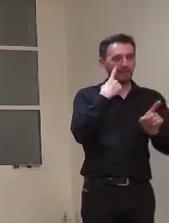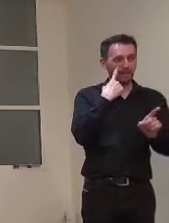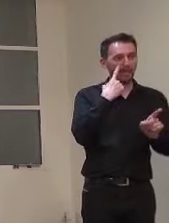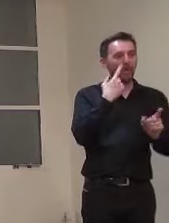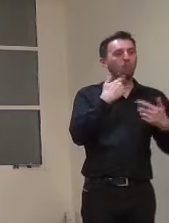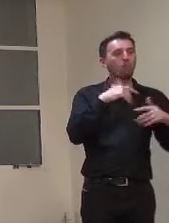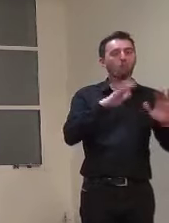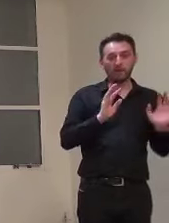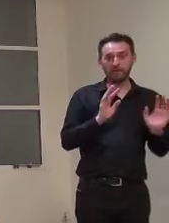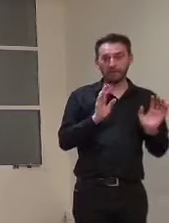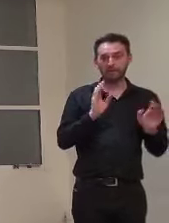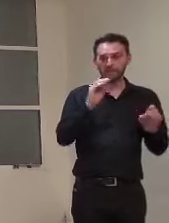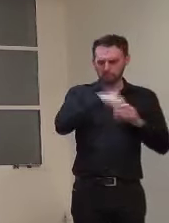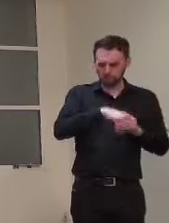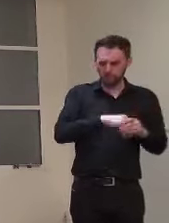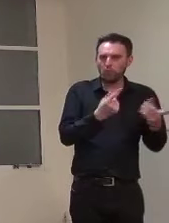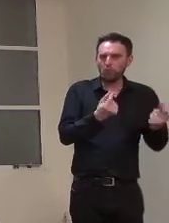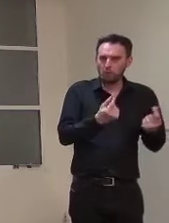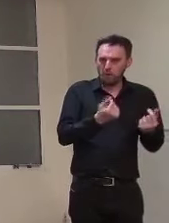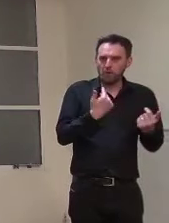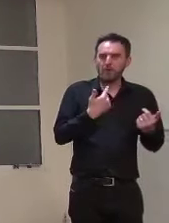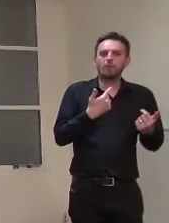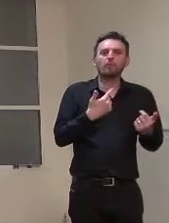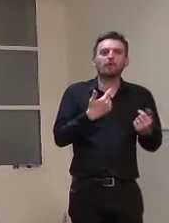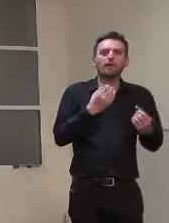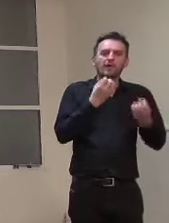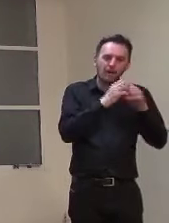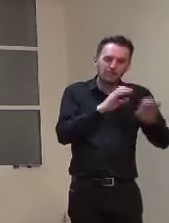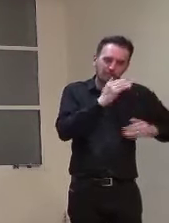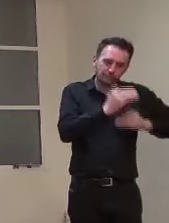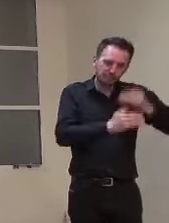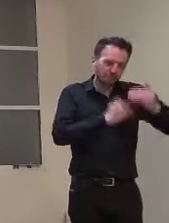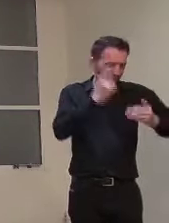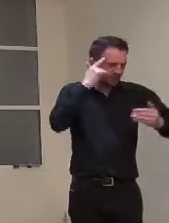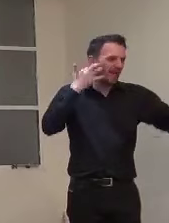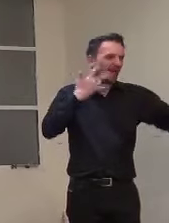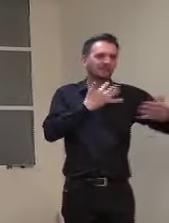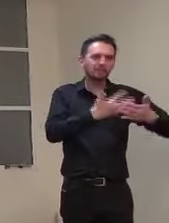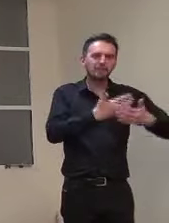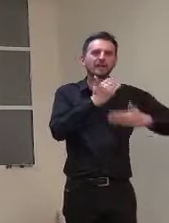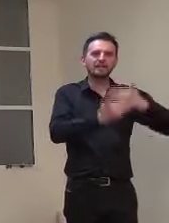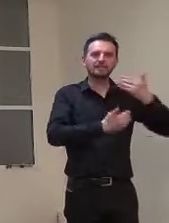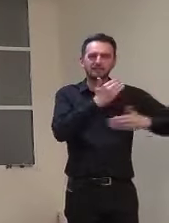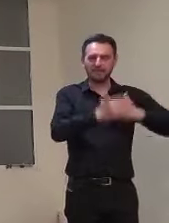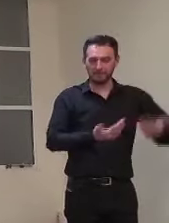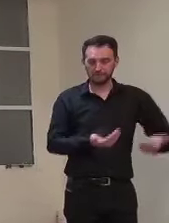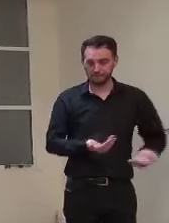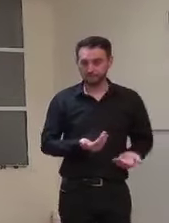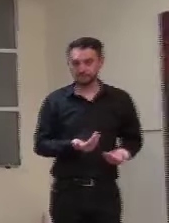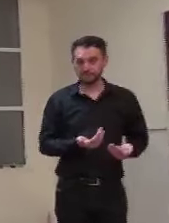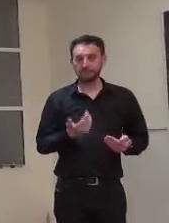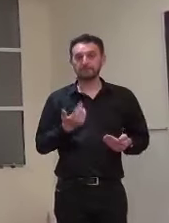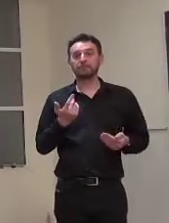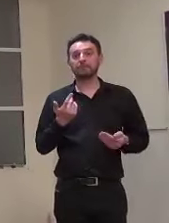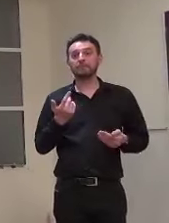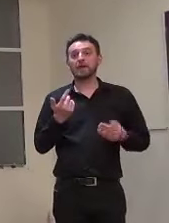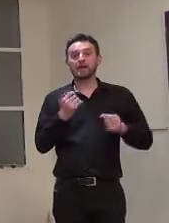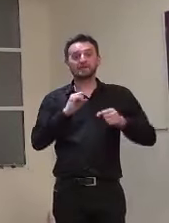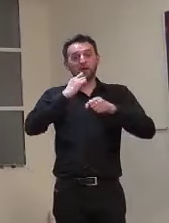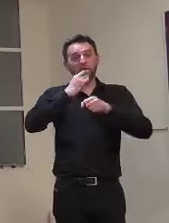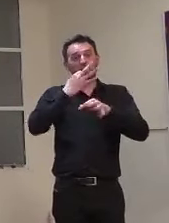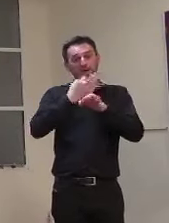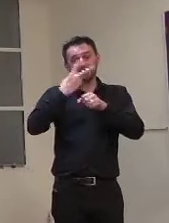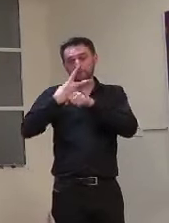verdaderamente válido para construir las trayectorias pobladas en el nivel medio